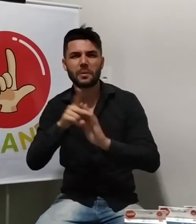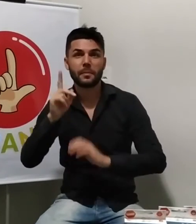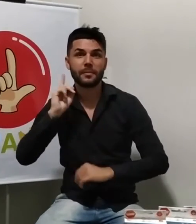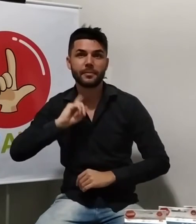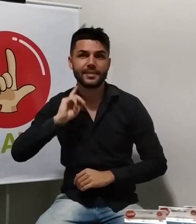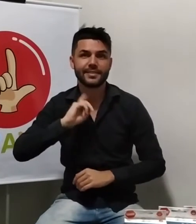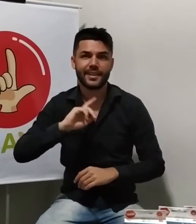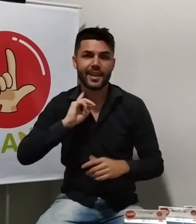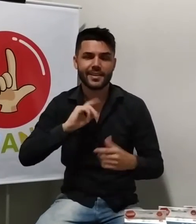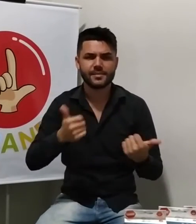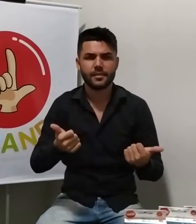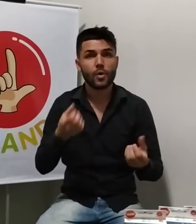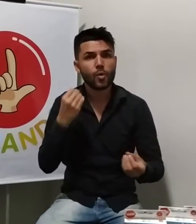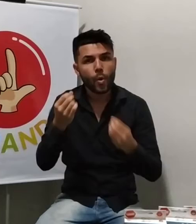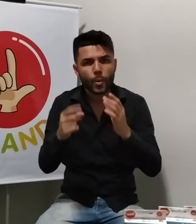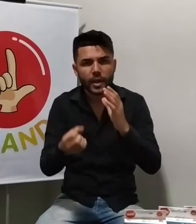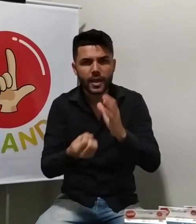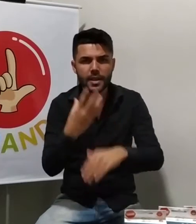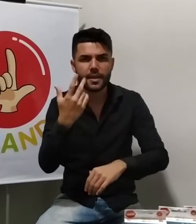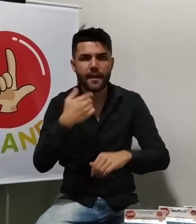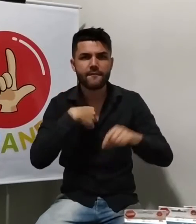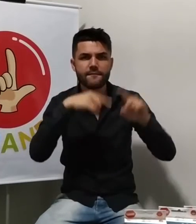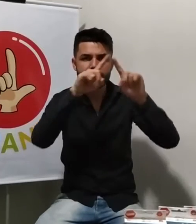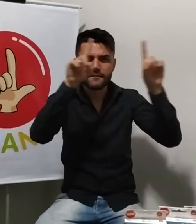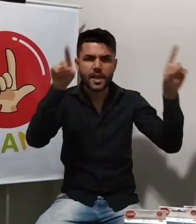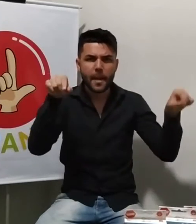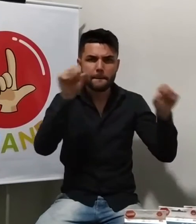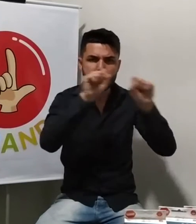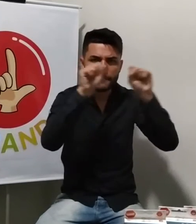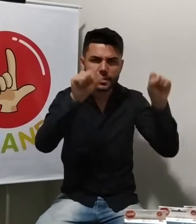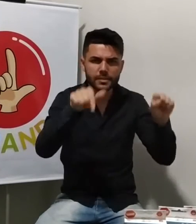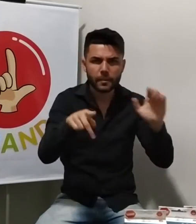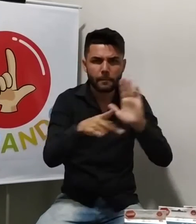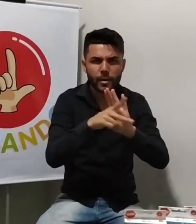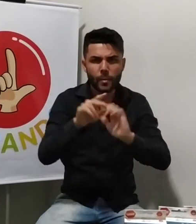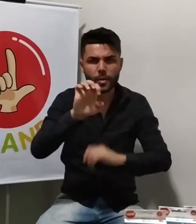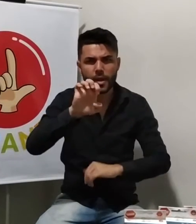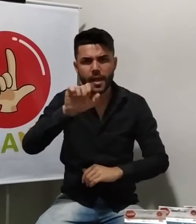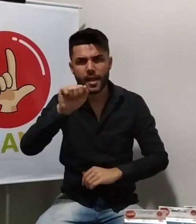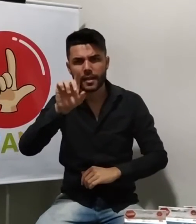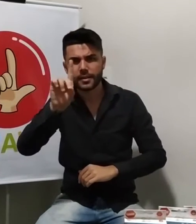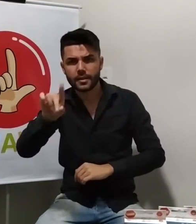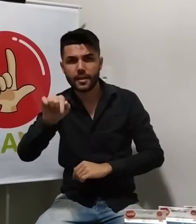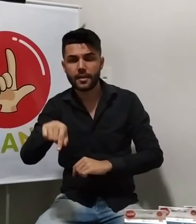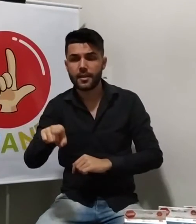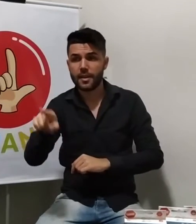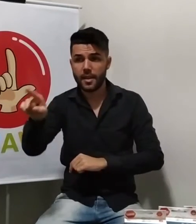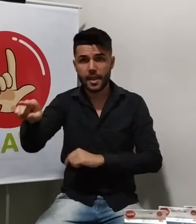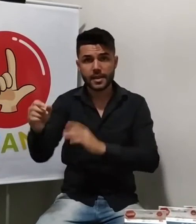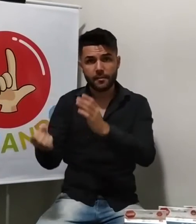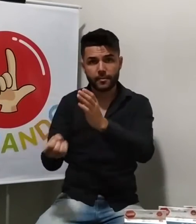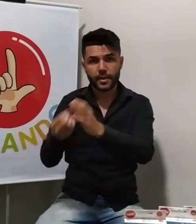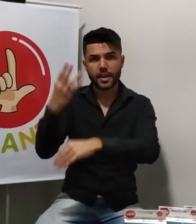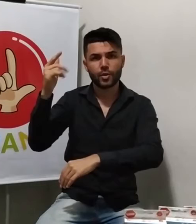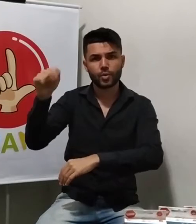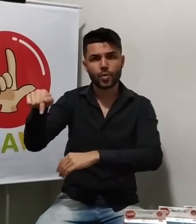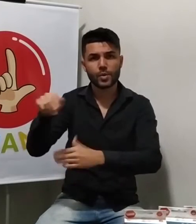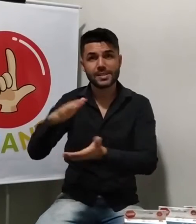Ou seja, estamos falando de 16 anos. Várias coisas aconteceram nesses 16 anos. Como é que surgiu o empreendedorismo na sua vida? Como é que apareceu